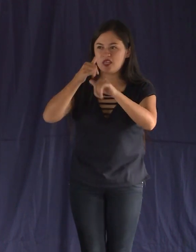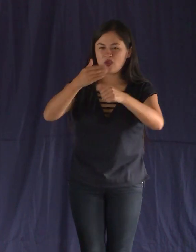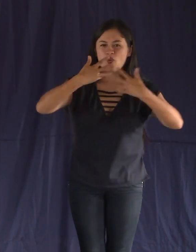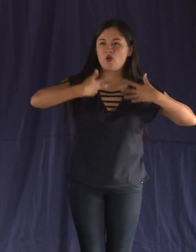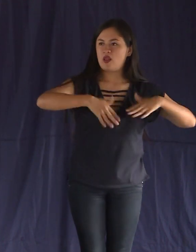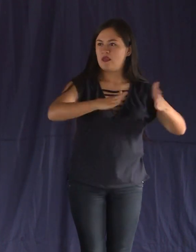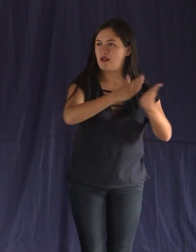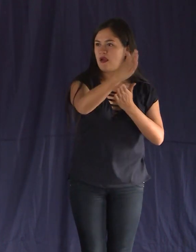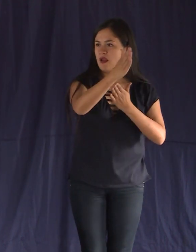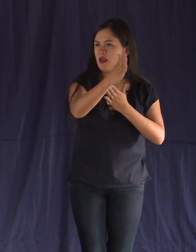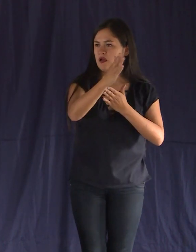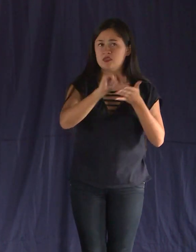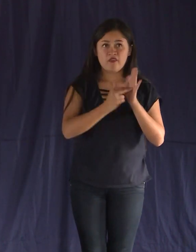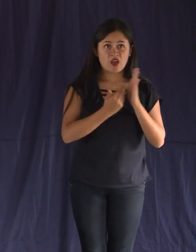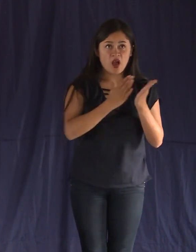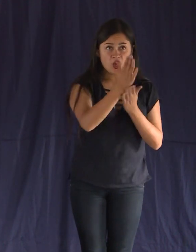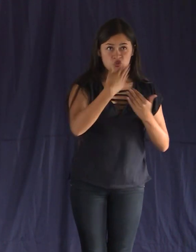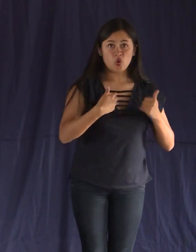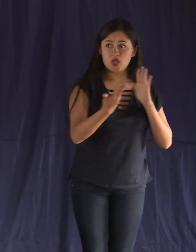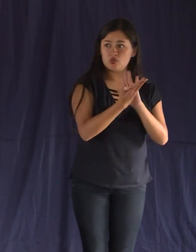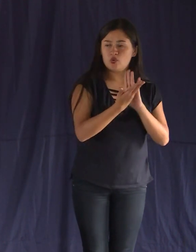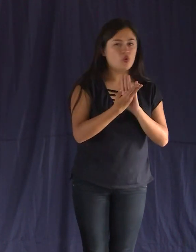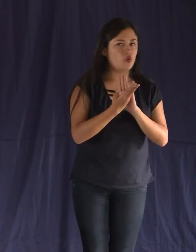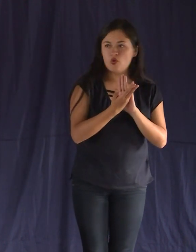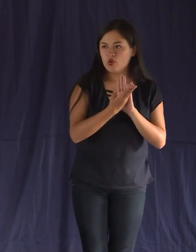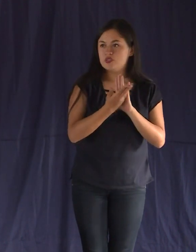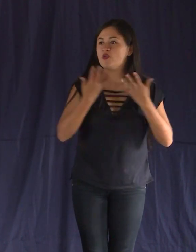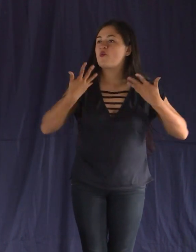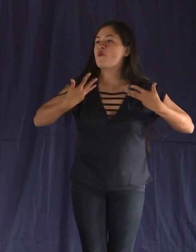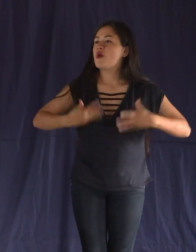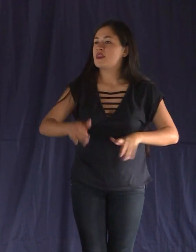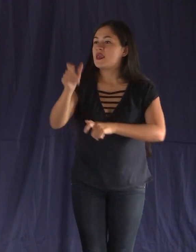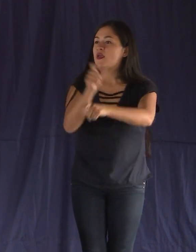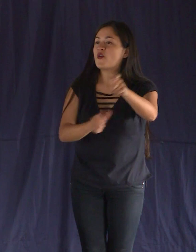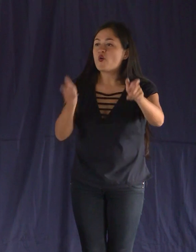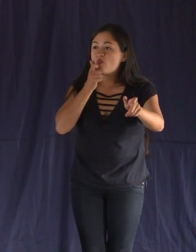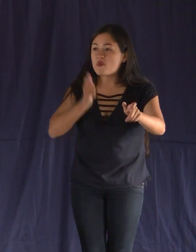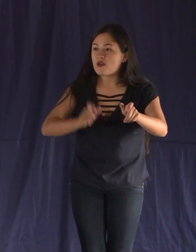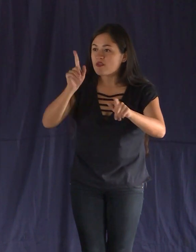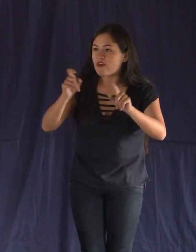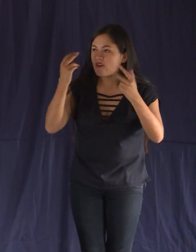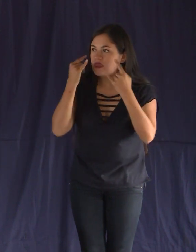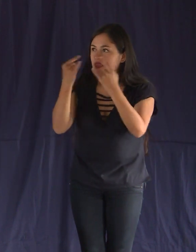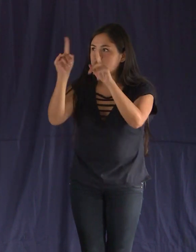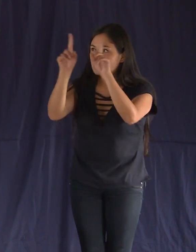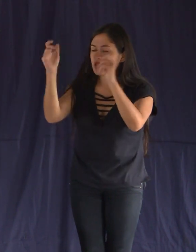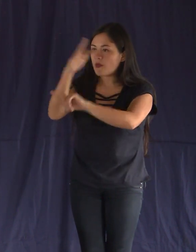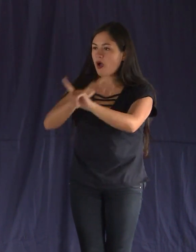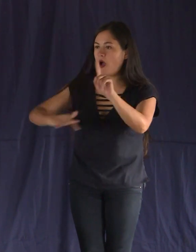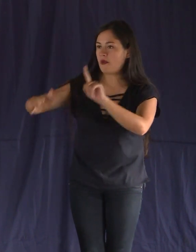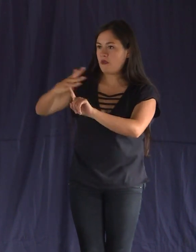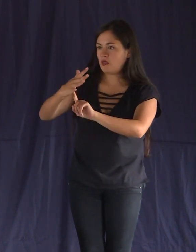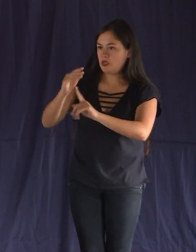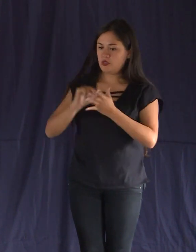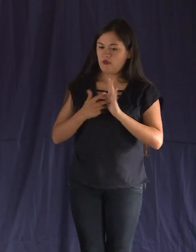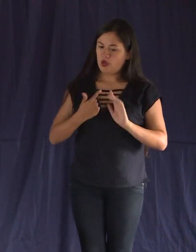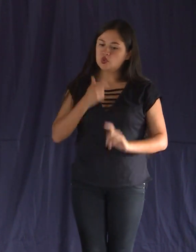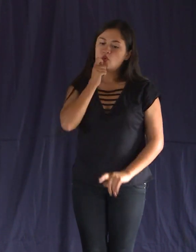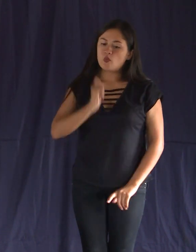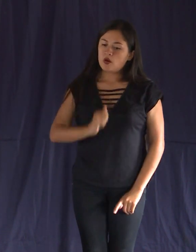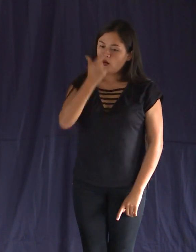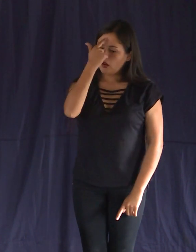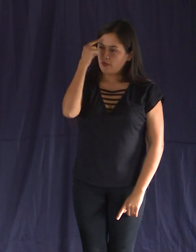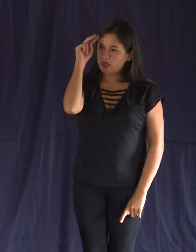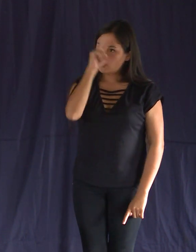carreras, sino absolutamente a todo los seres humanos que se supone que somos pensantes, nos